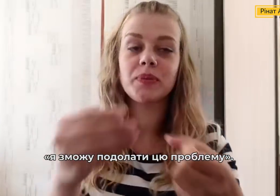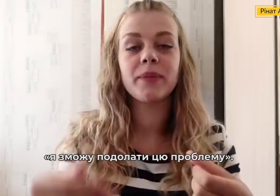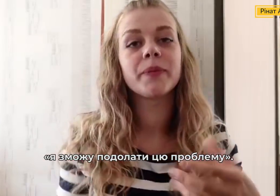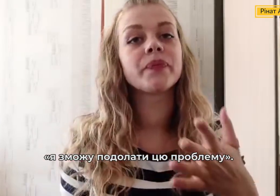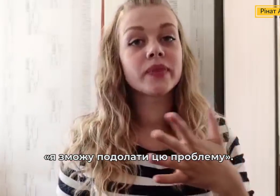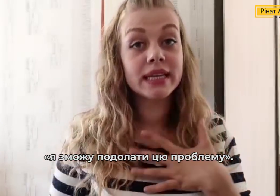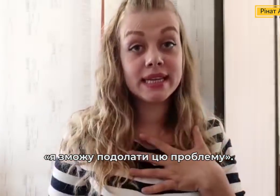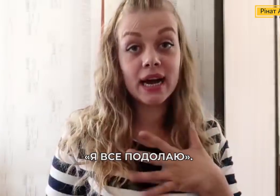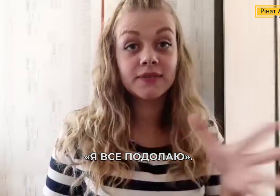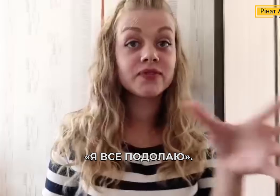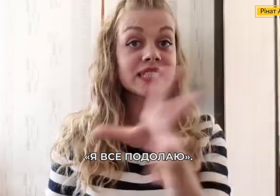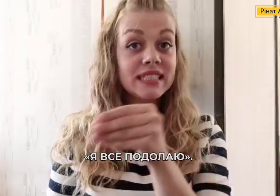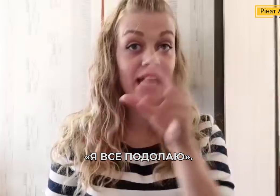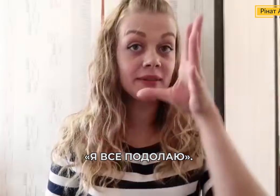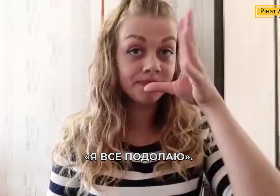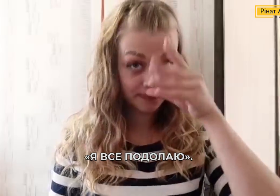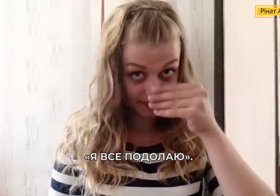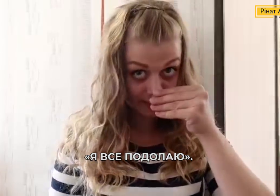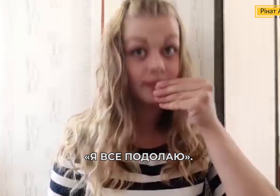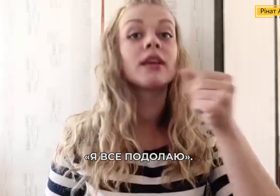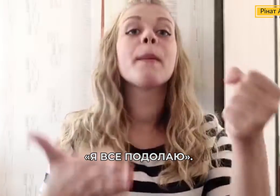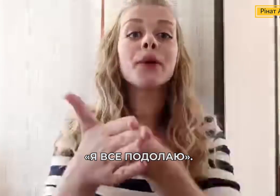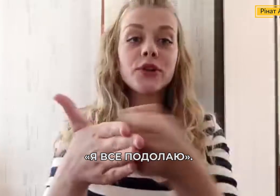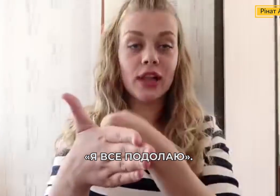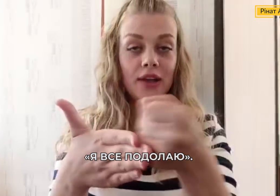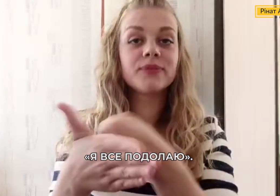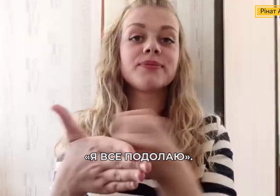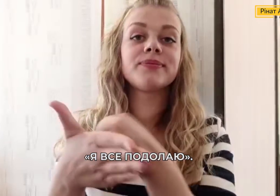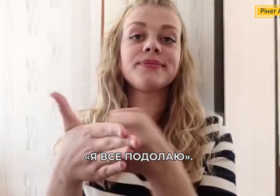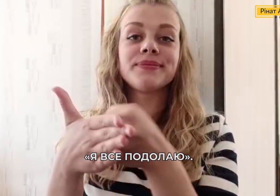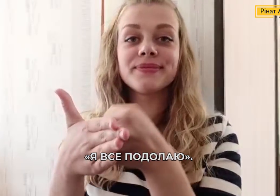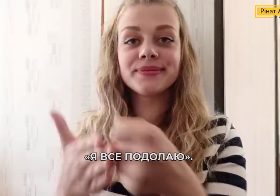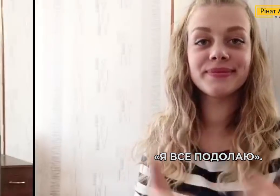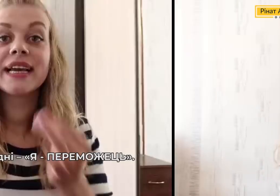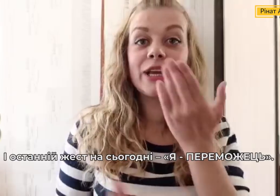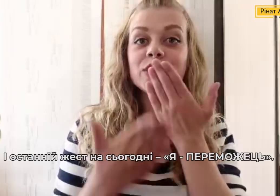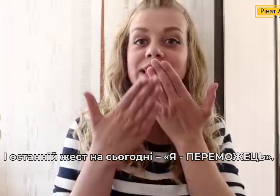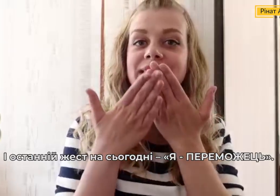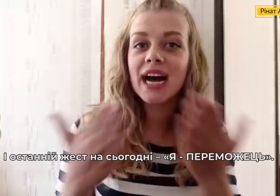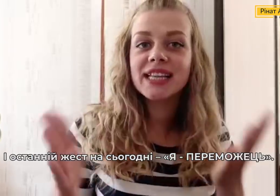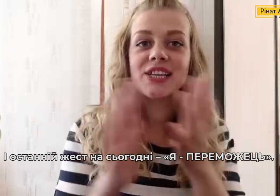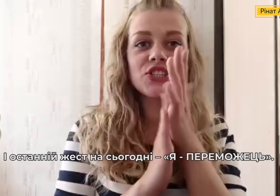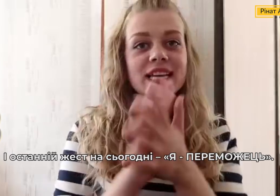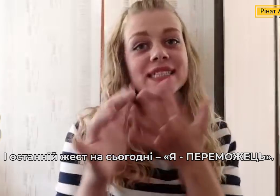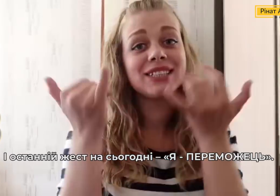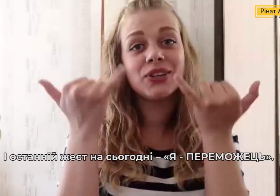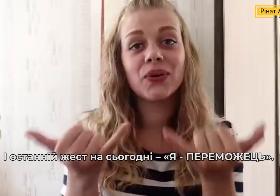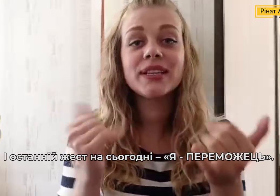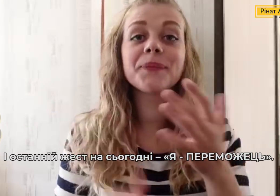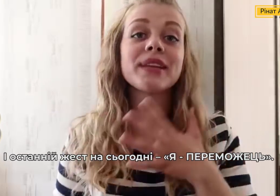проблему. Я все подолаю. І останній жест на сьогодні –